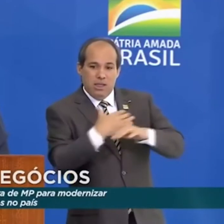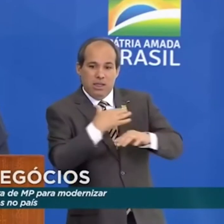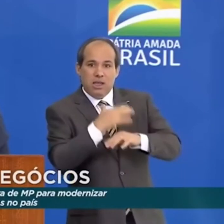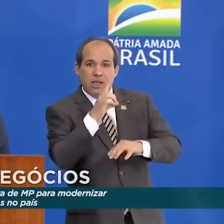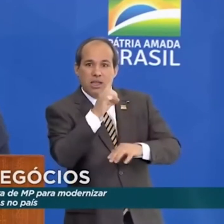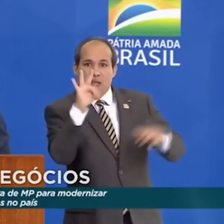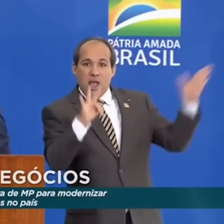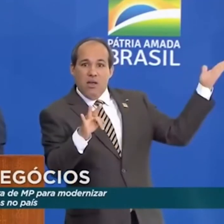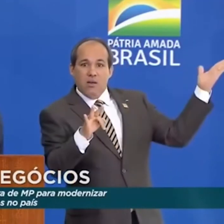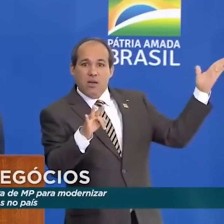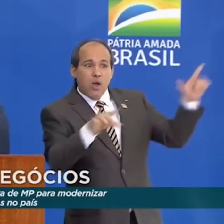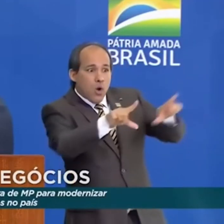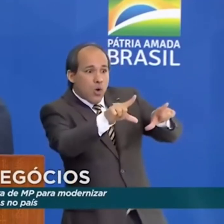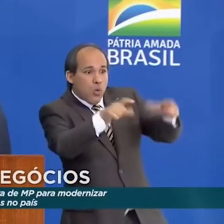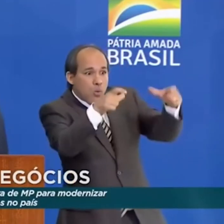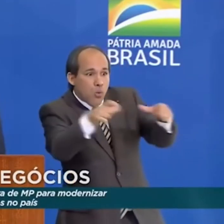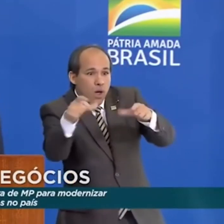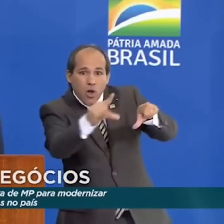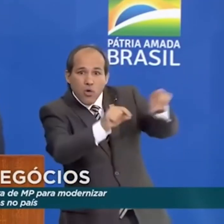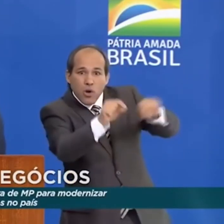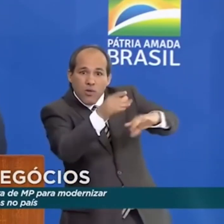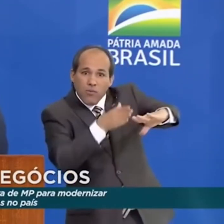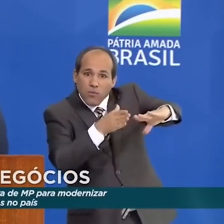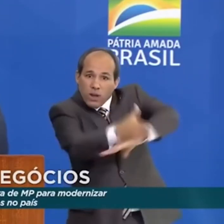os lugares eram escolhidos para entrar